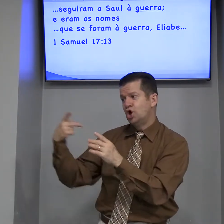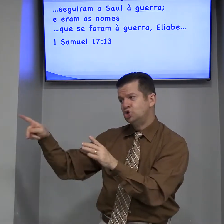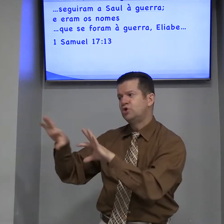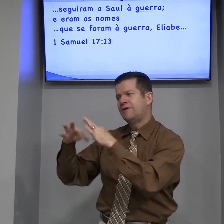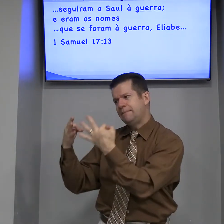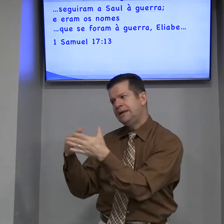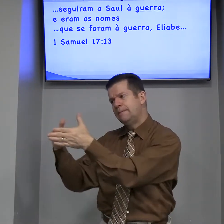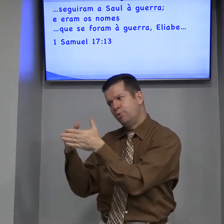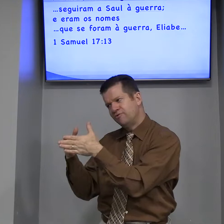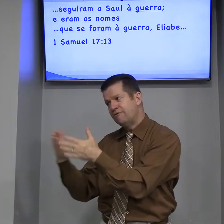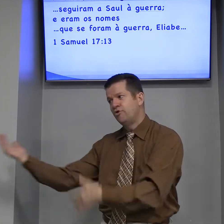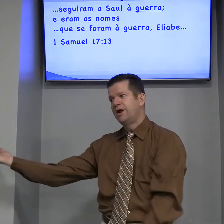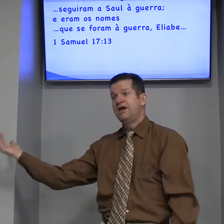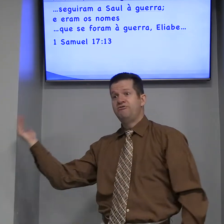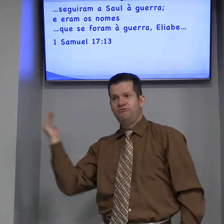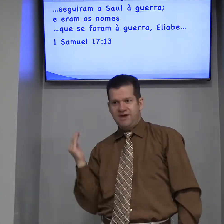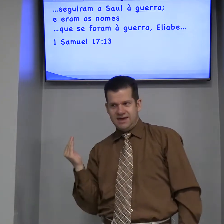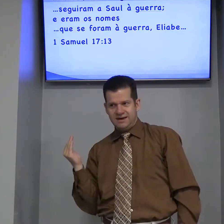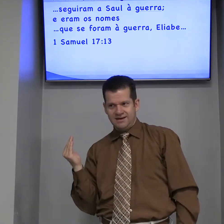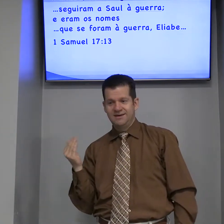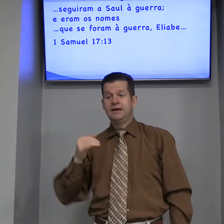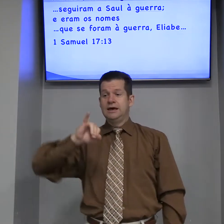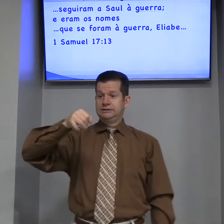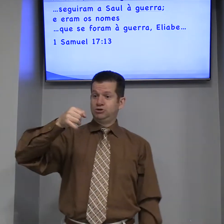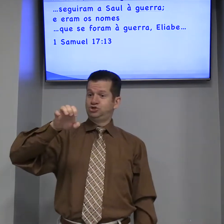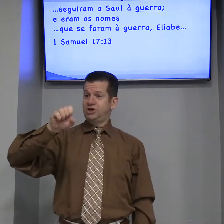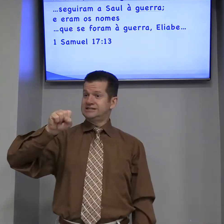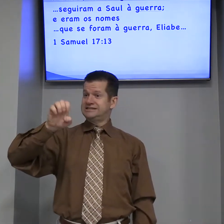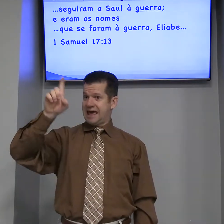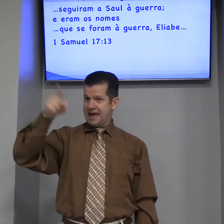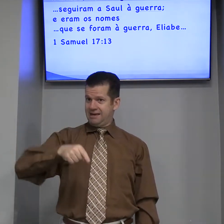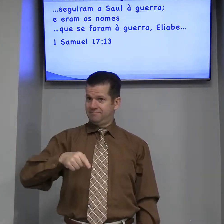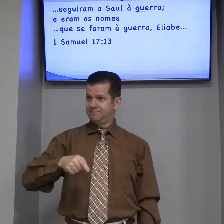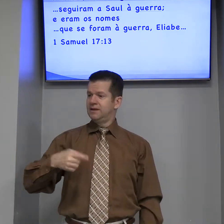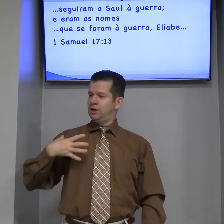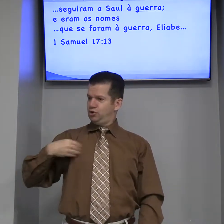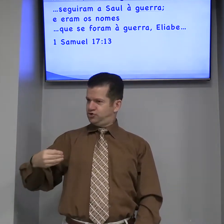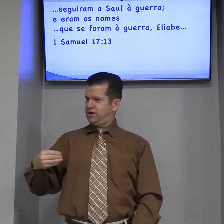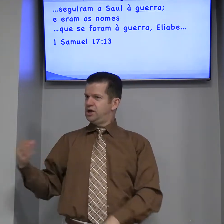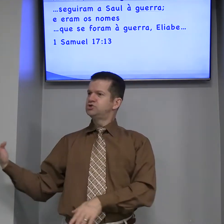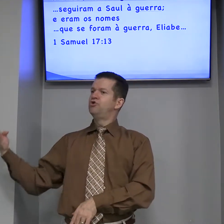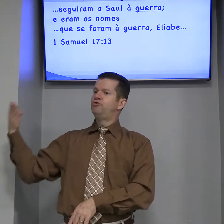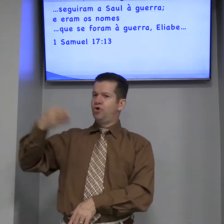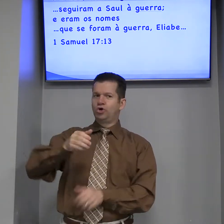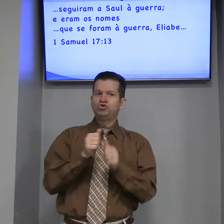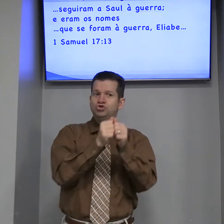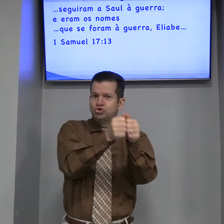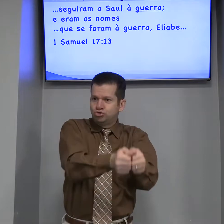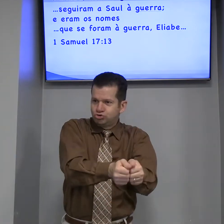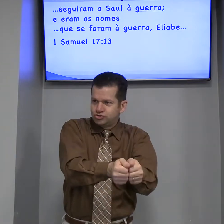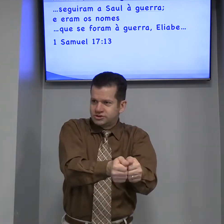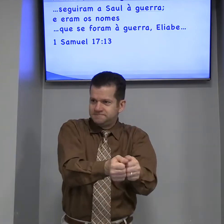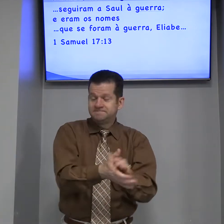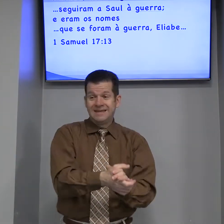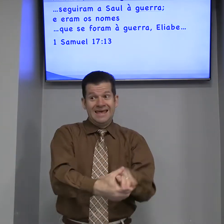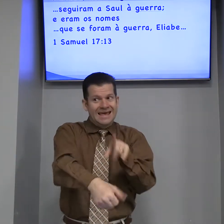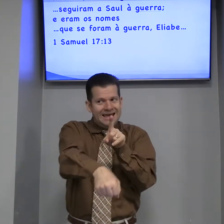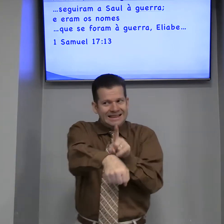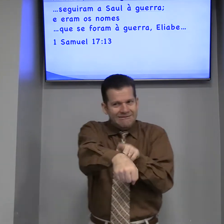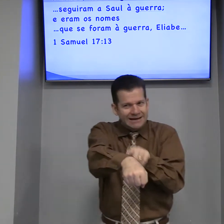Sua família, por favor, venha. Então Jessé, os filhos, foram juntos. E estava na